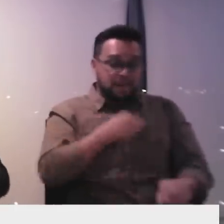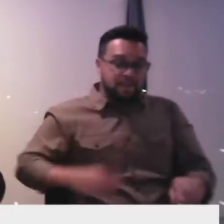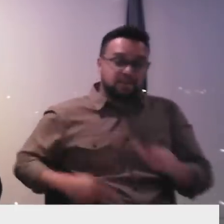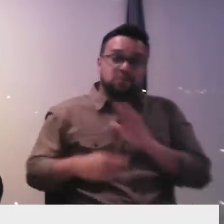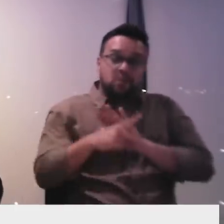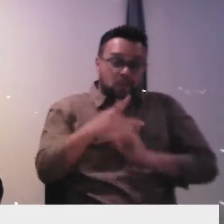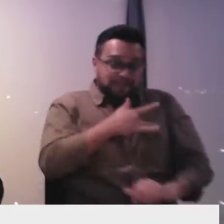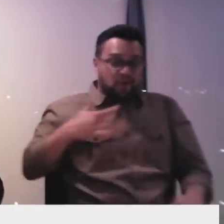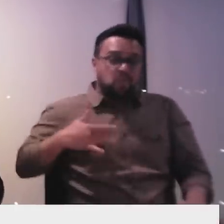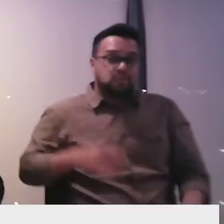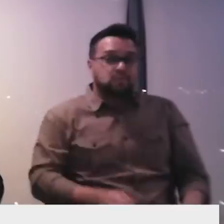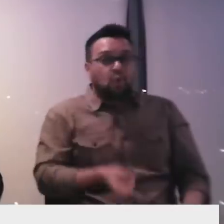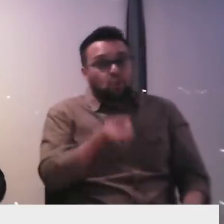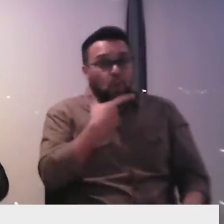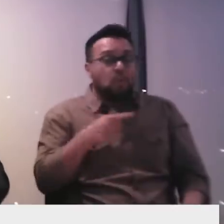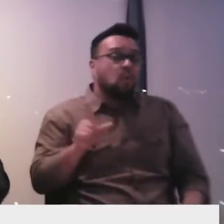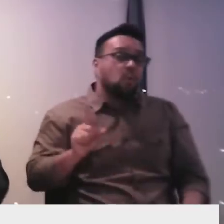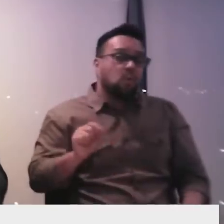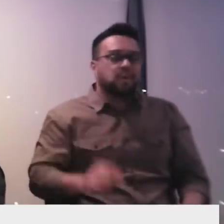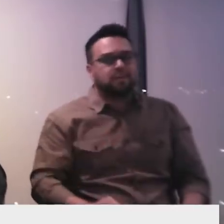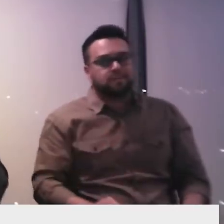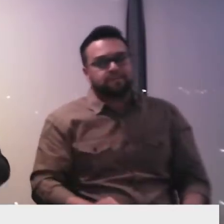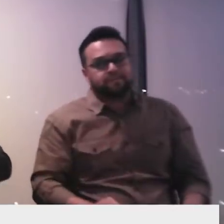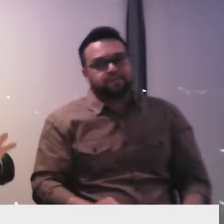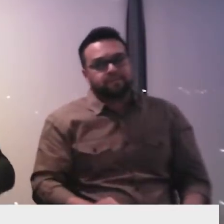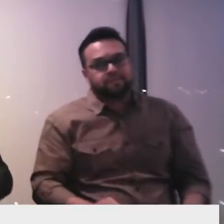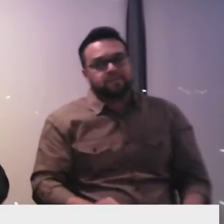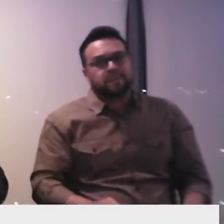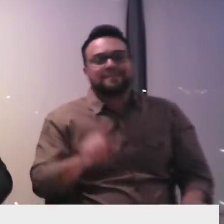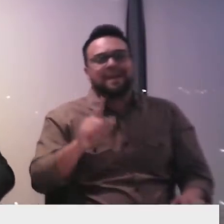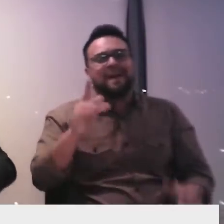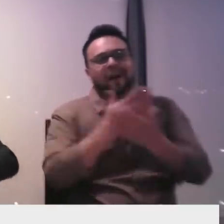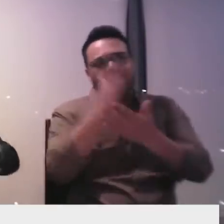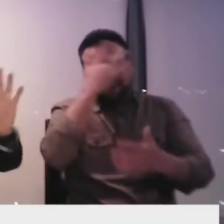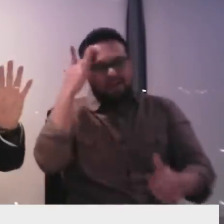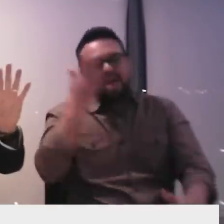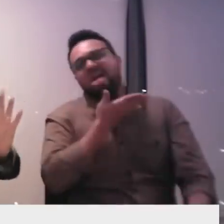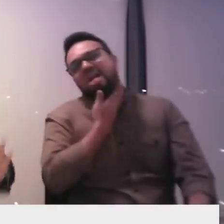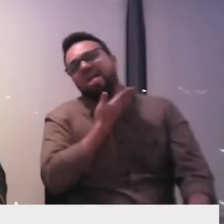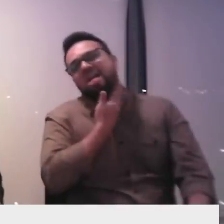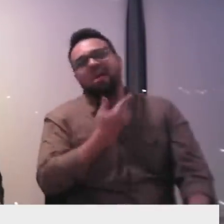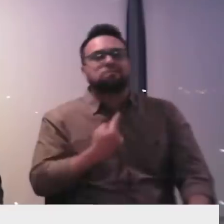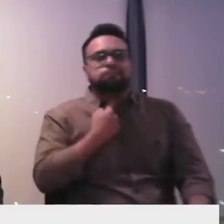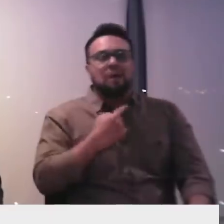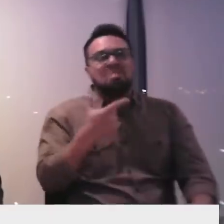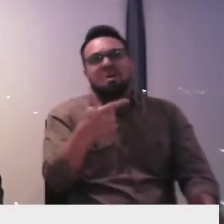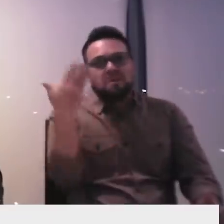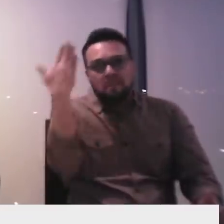Saúde. Pessoal, tem um pessoal garganta aí que fala, não tem comprovação